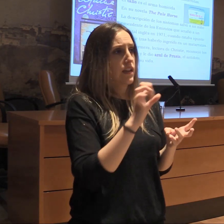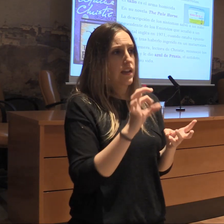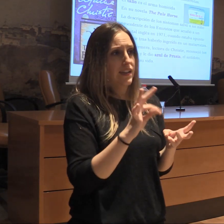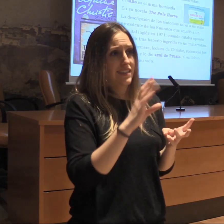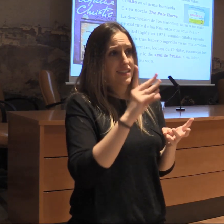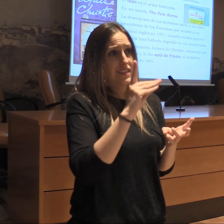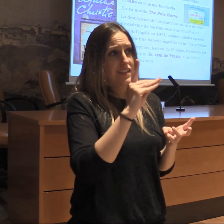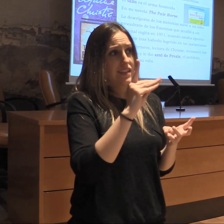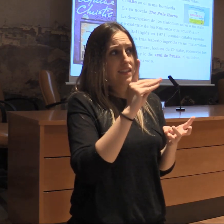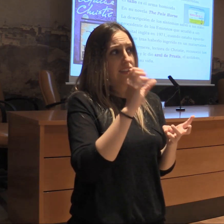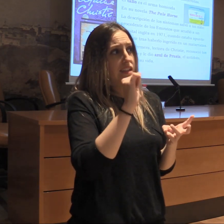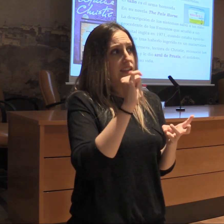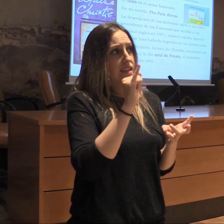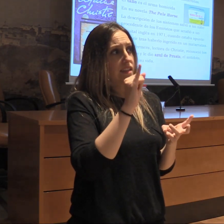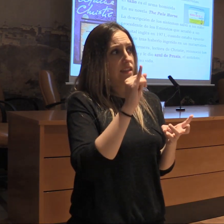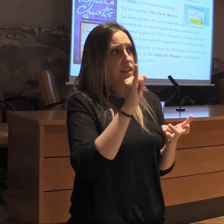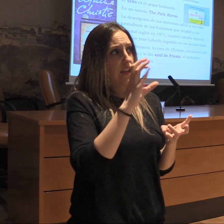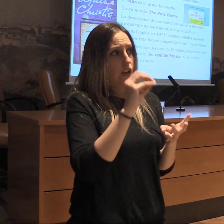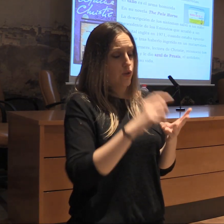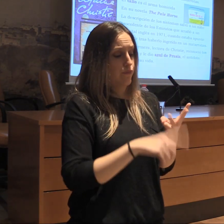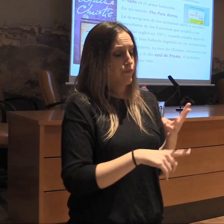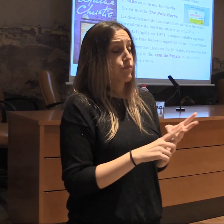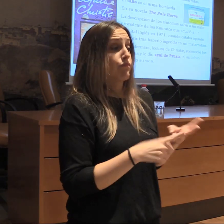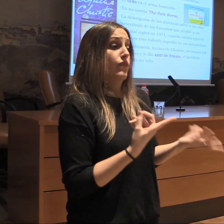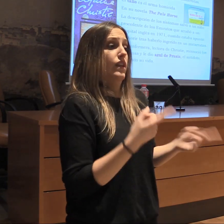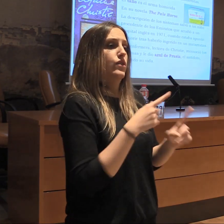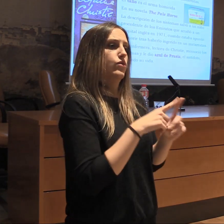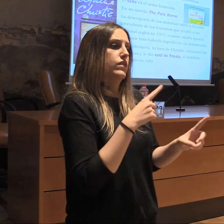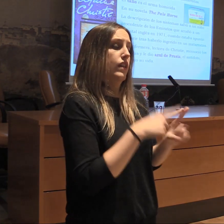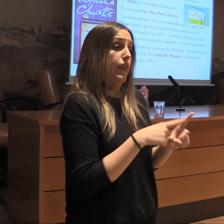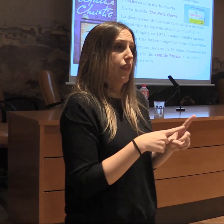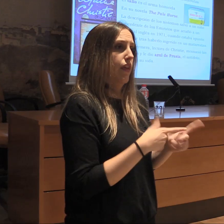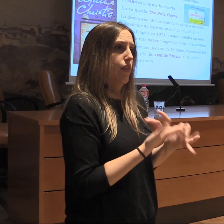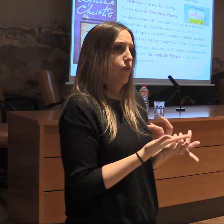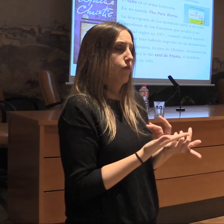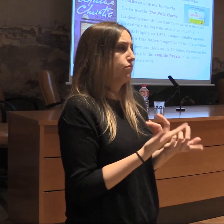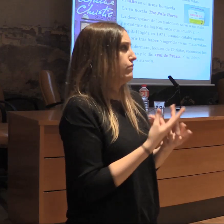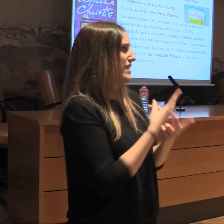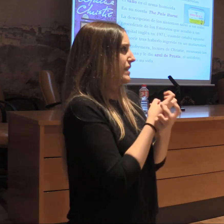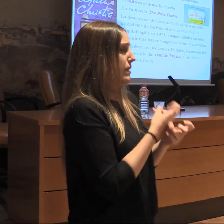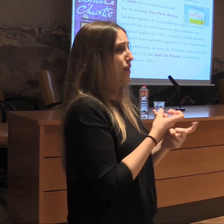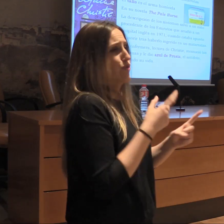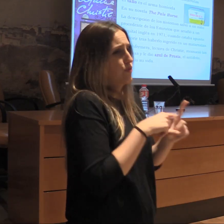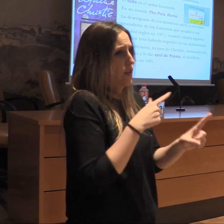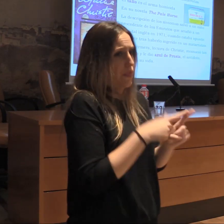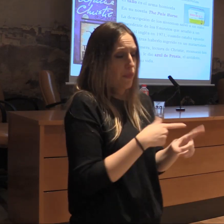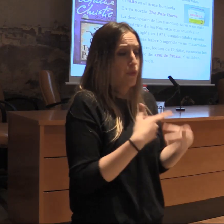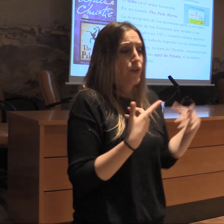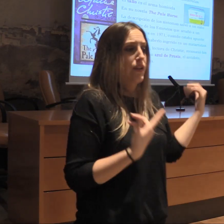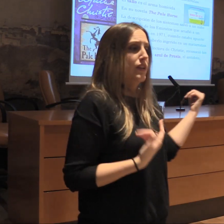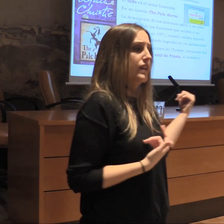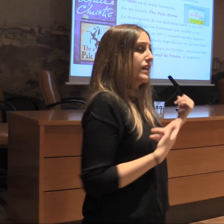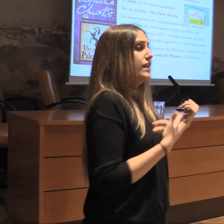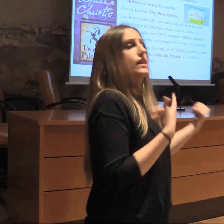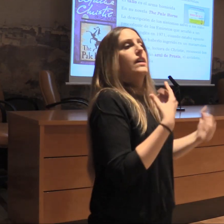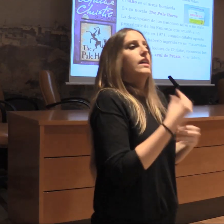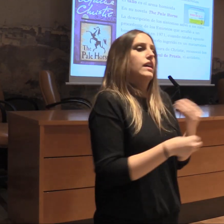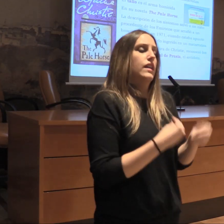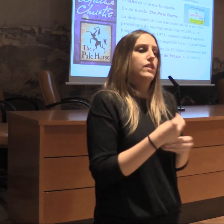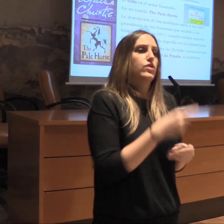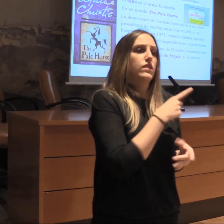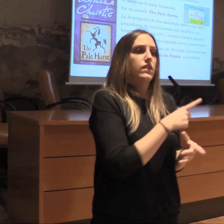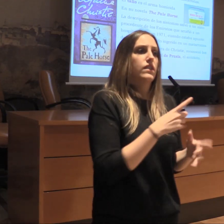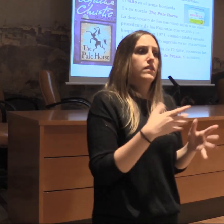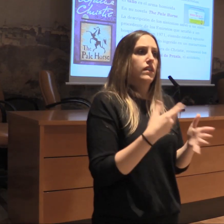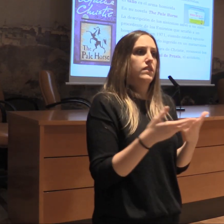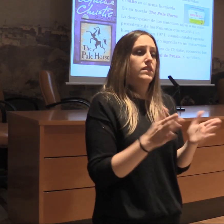La sal de talio es el veneno empleado en The Pale Horse. El hecho de que ella escribiera esta novela